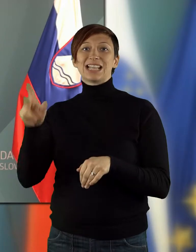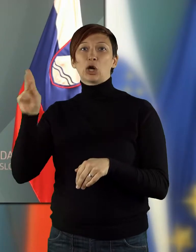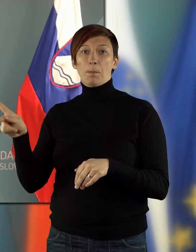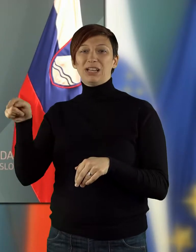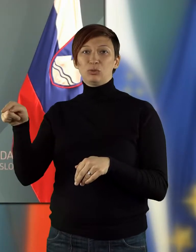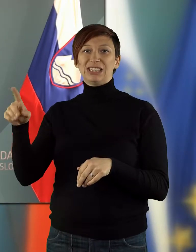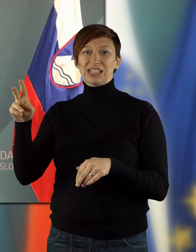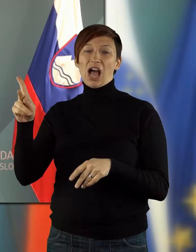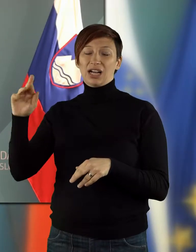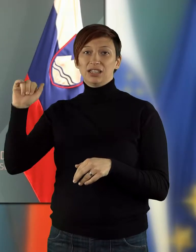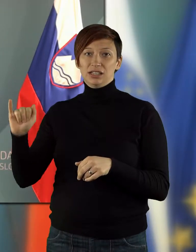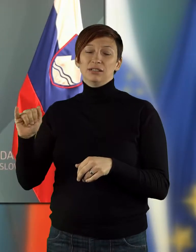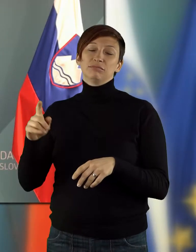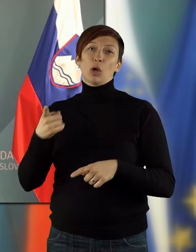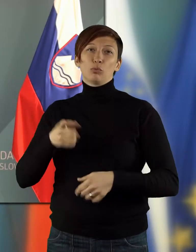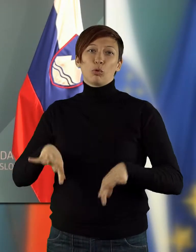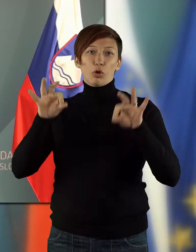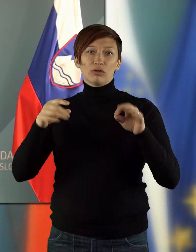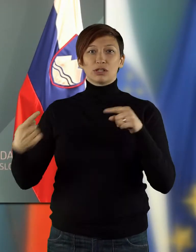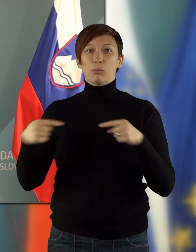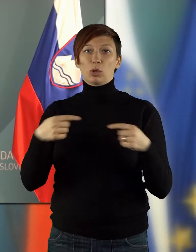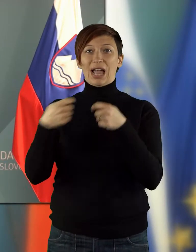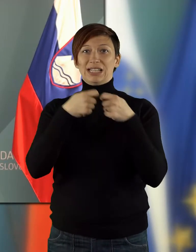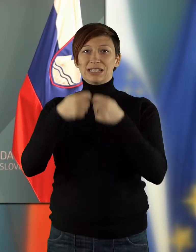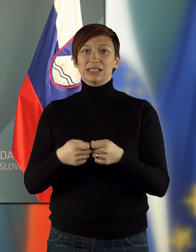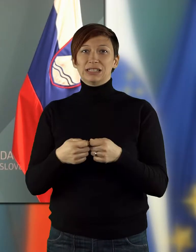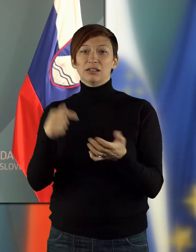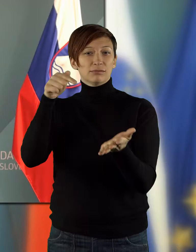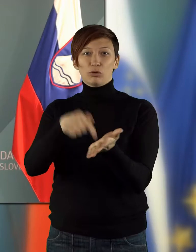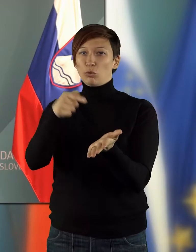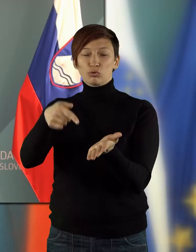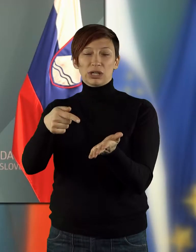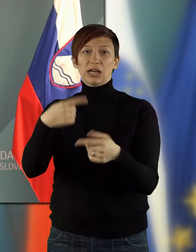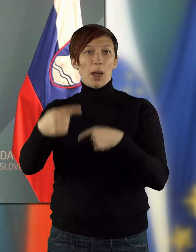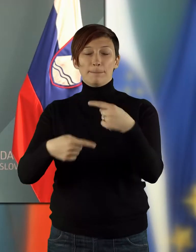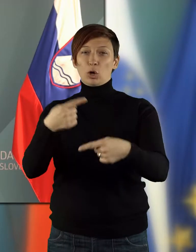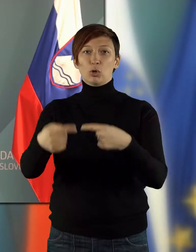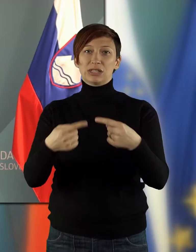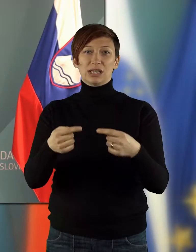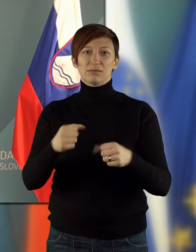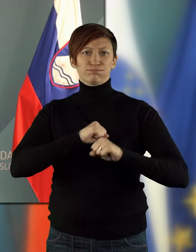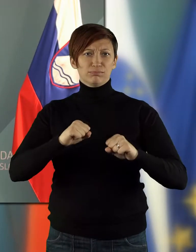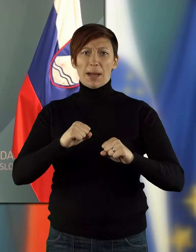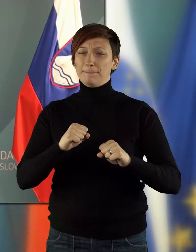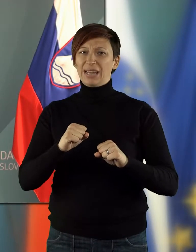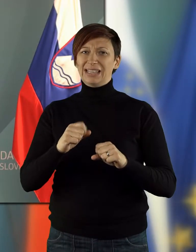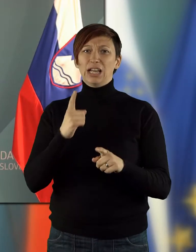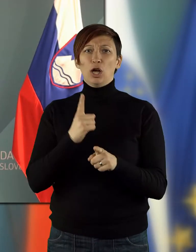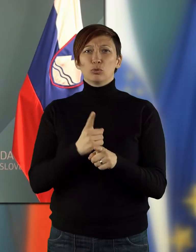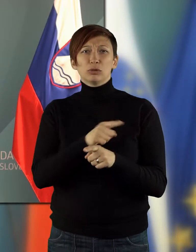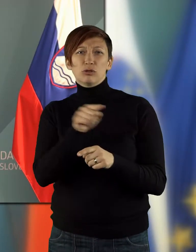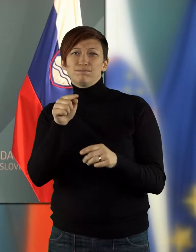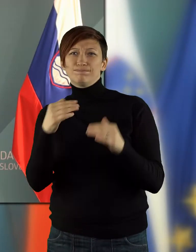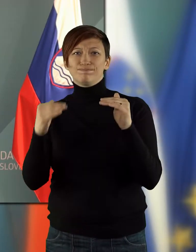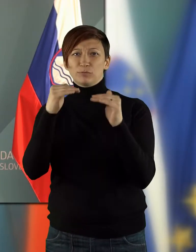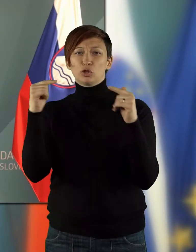Minister Koprivnikar je ugotovil, da so pogajne sindikati prišli do neke točke, kjer je proces precej napet,